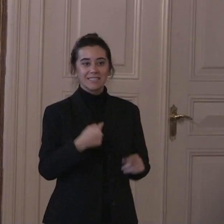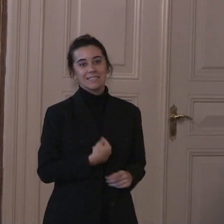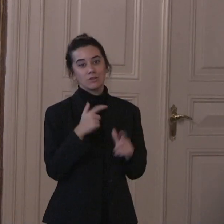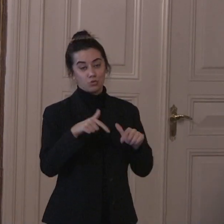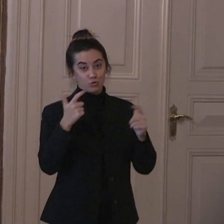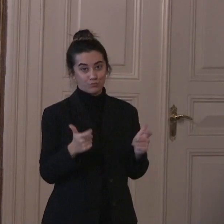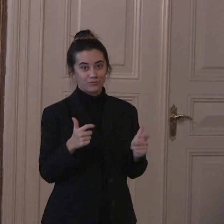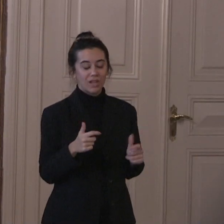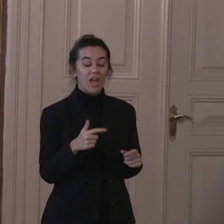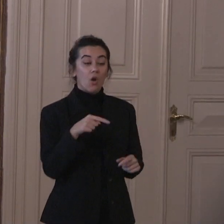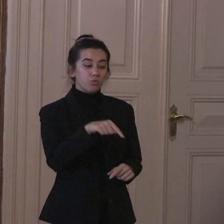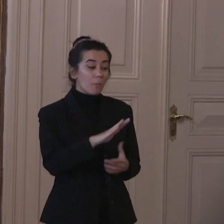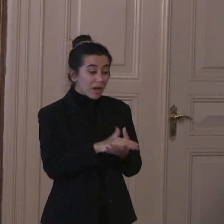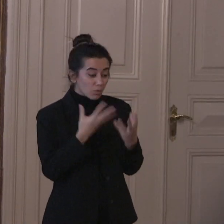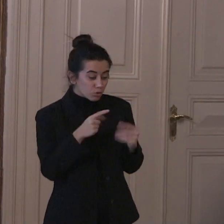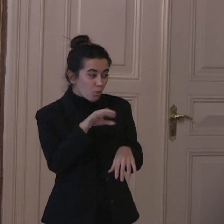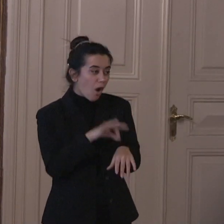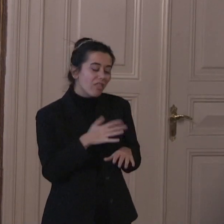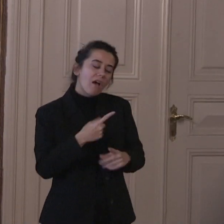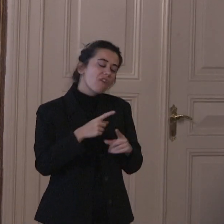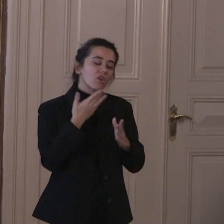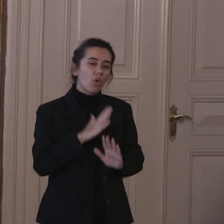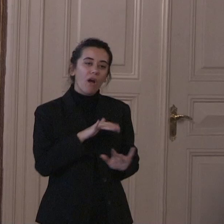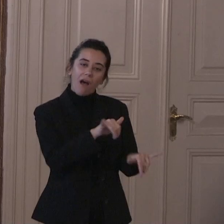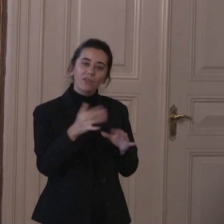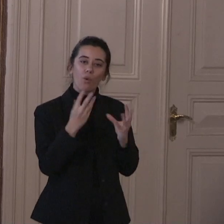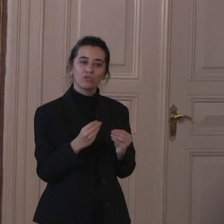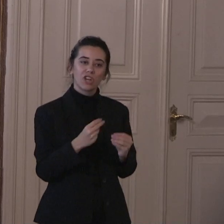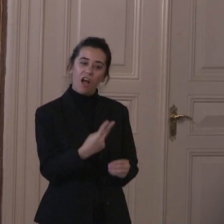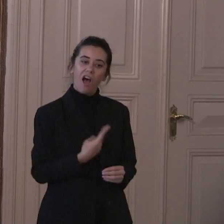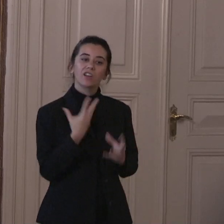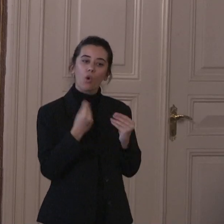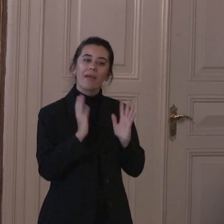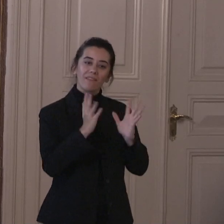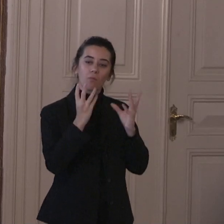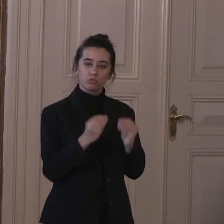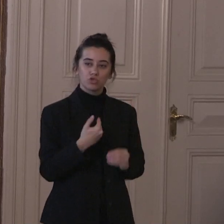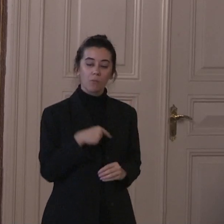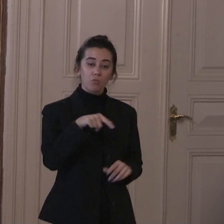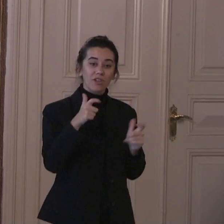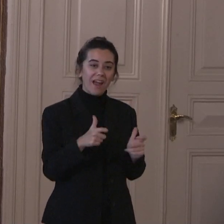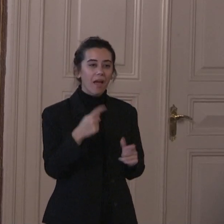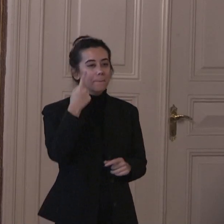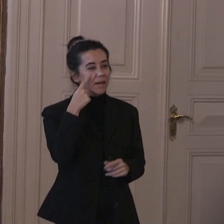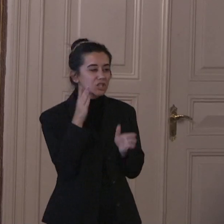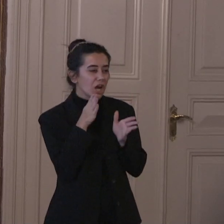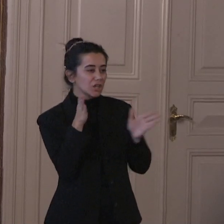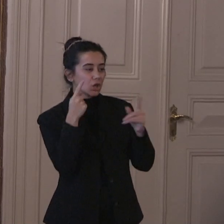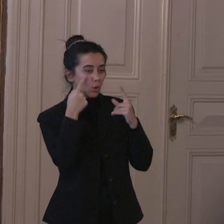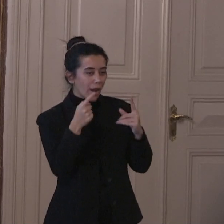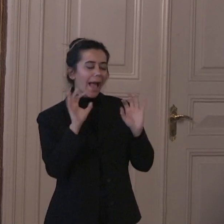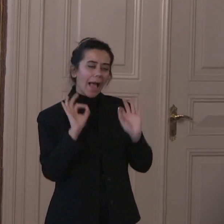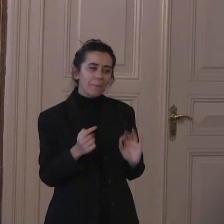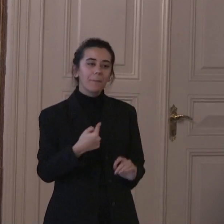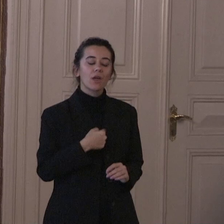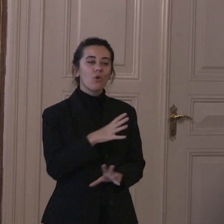daha fazla muhtemelen aidiyetim her zaman artacak ve azalmayacak. Buradaki insanların misyonları, vizyonları her zaman bana